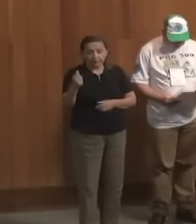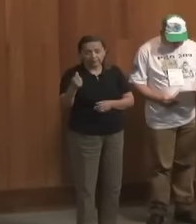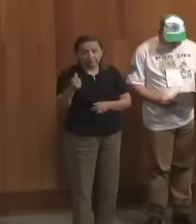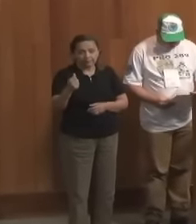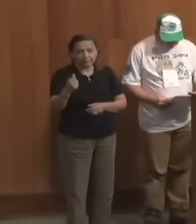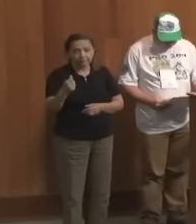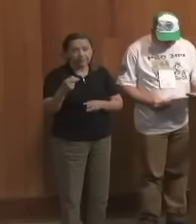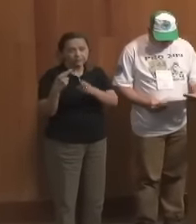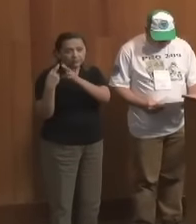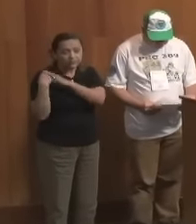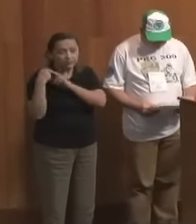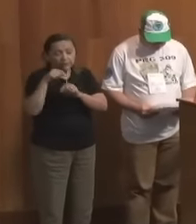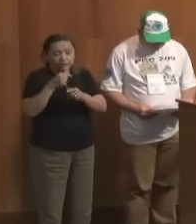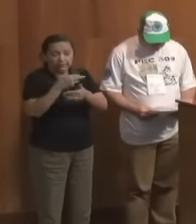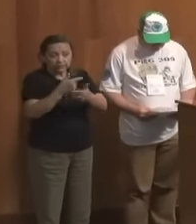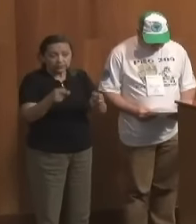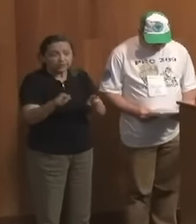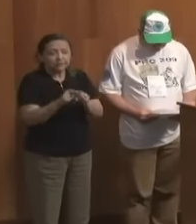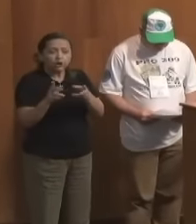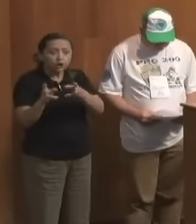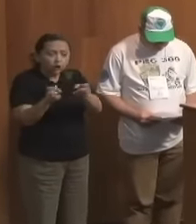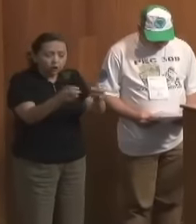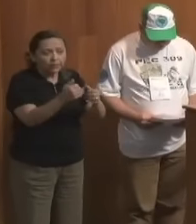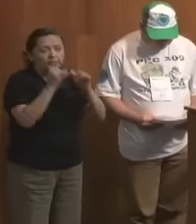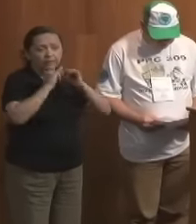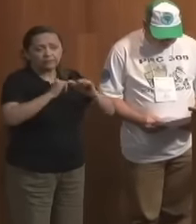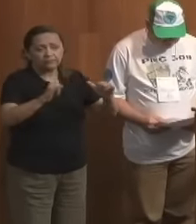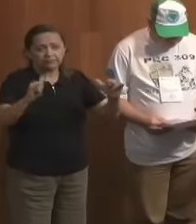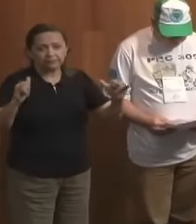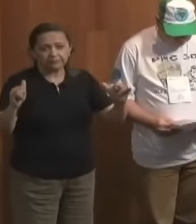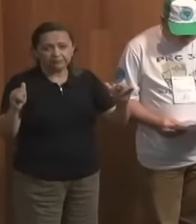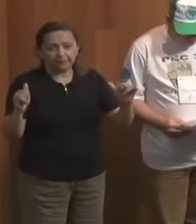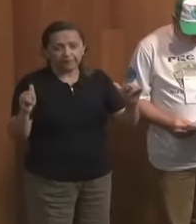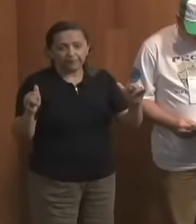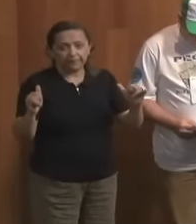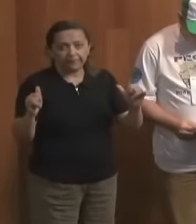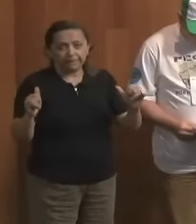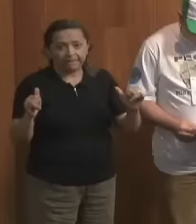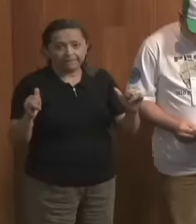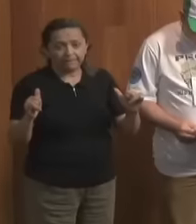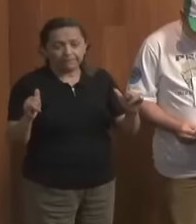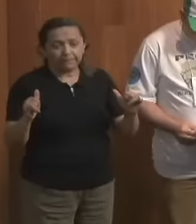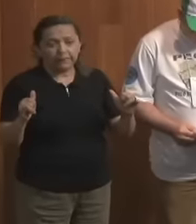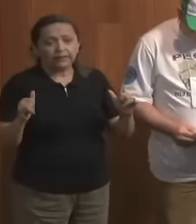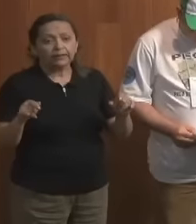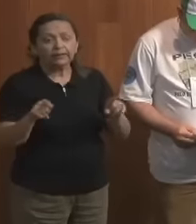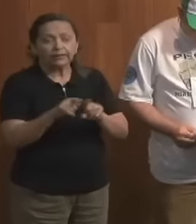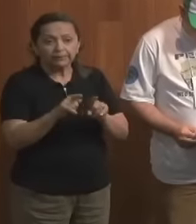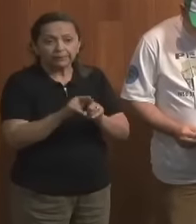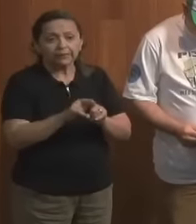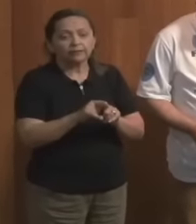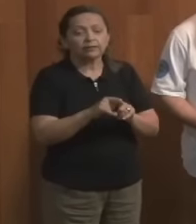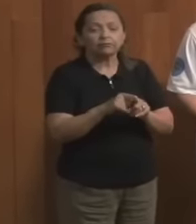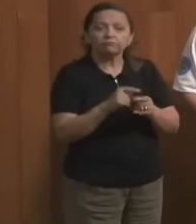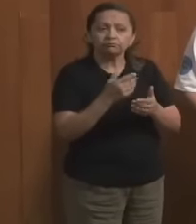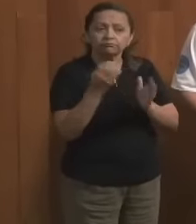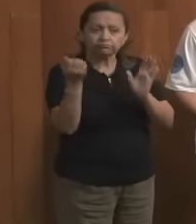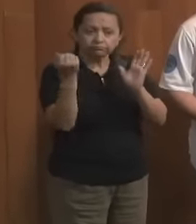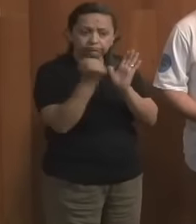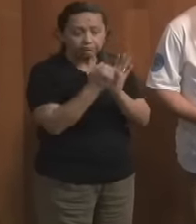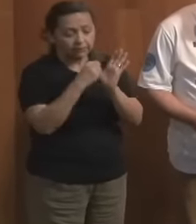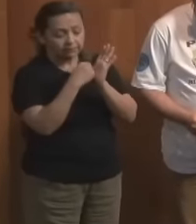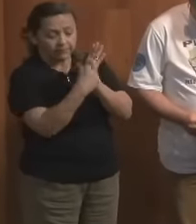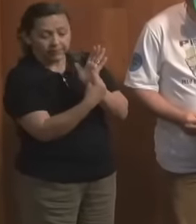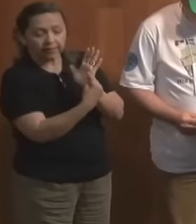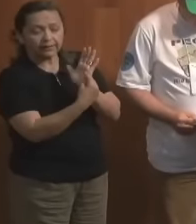questões, e cobrar informações e rotulagem adequada para os produtos